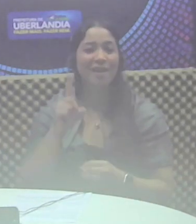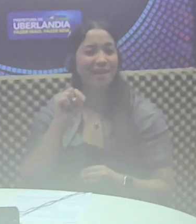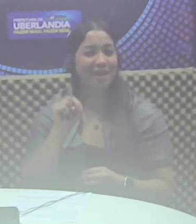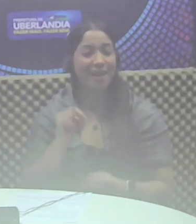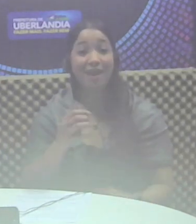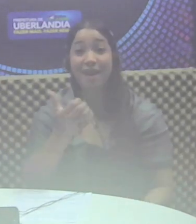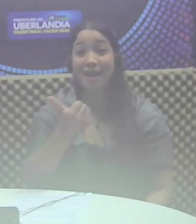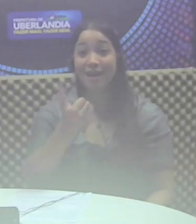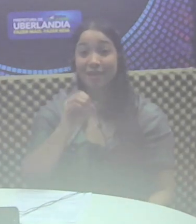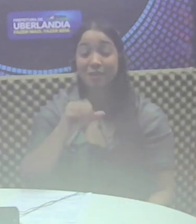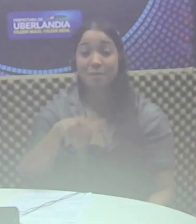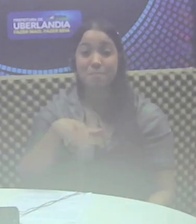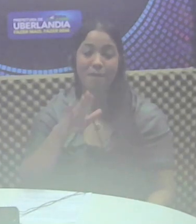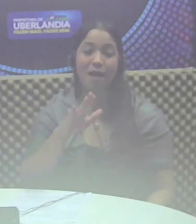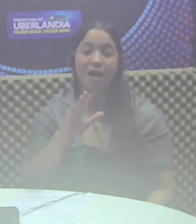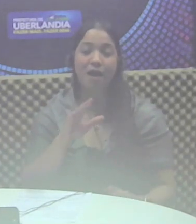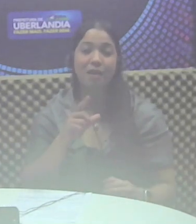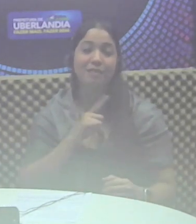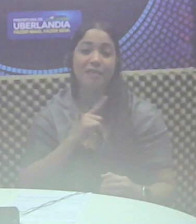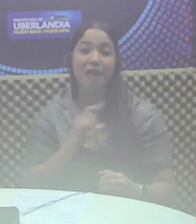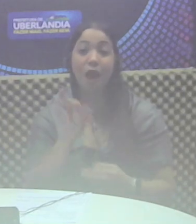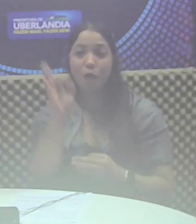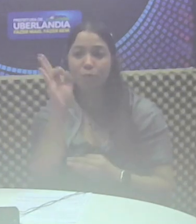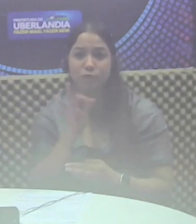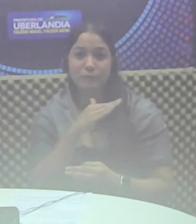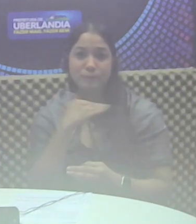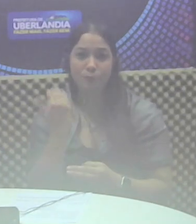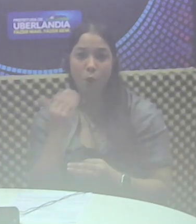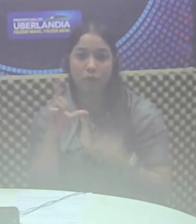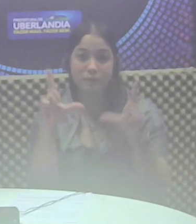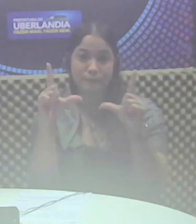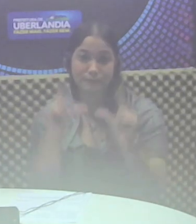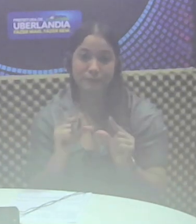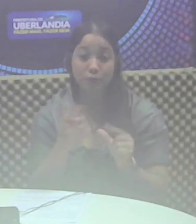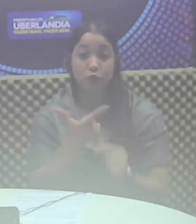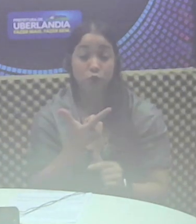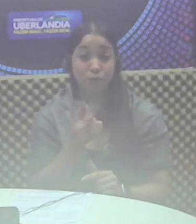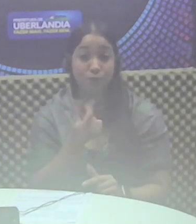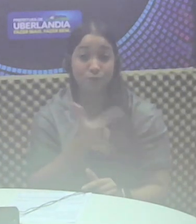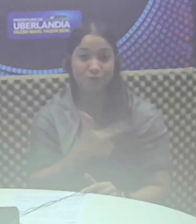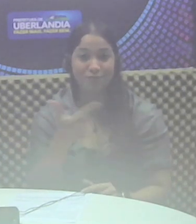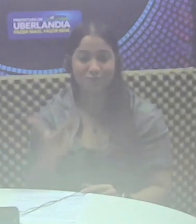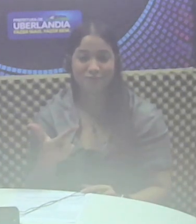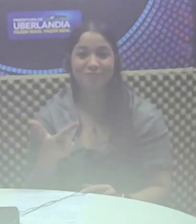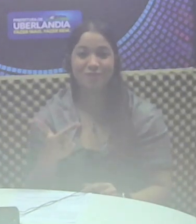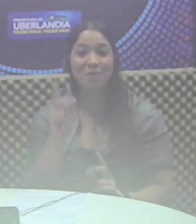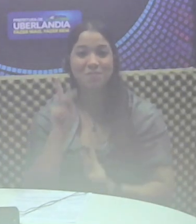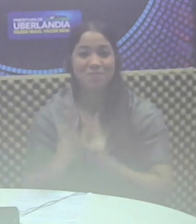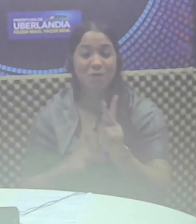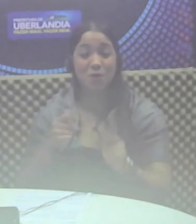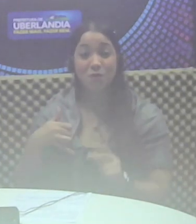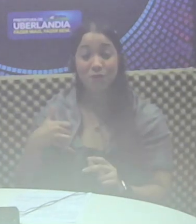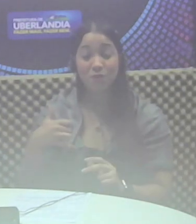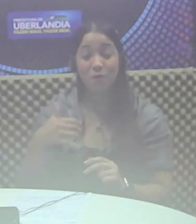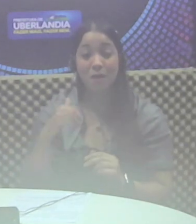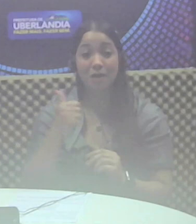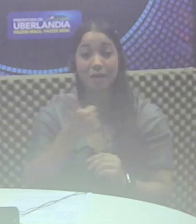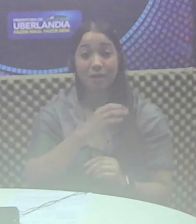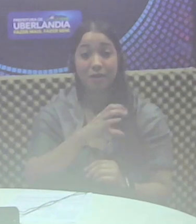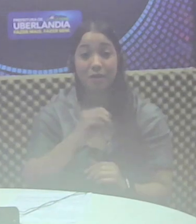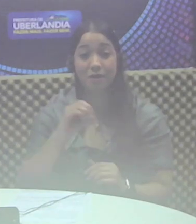os 10 com as menores taxas de homicídios em 2022 dentre aqueles com população com mais de 100.000